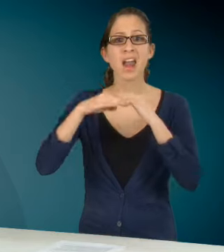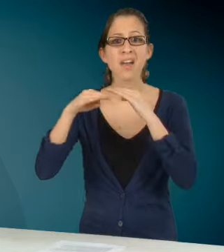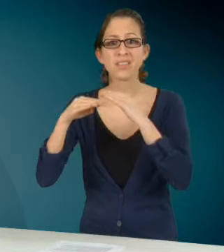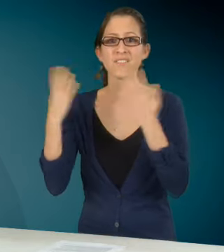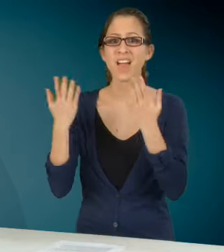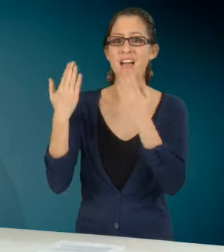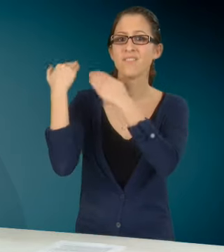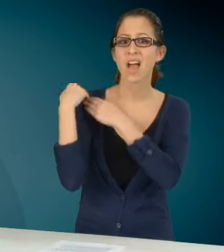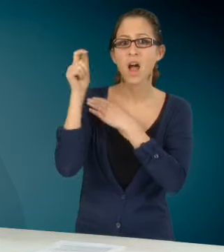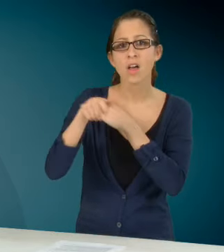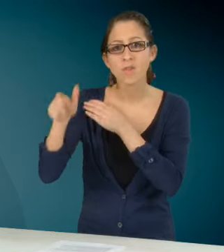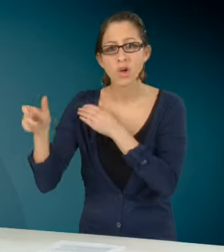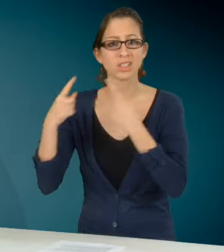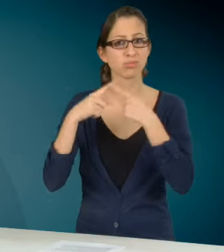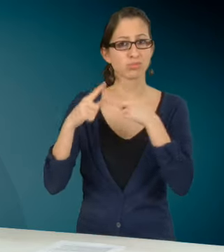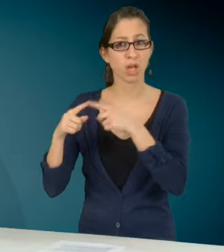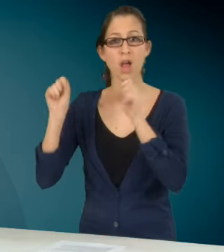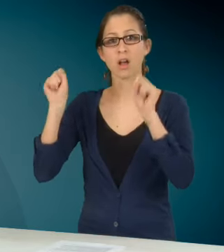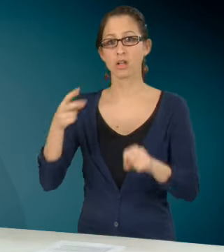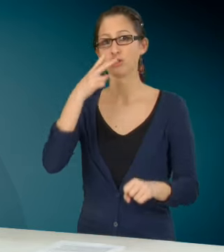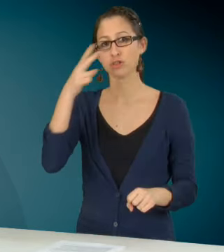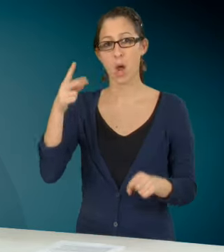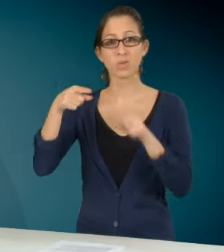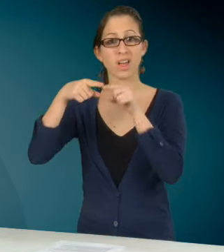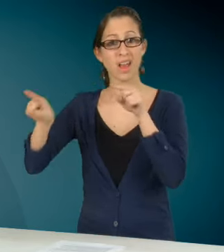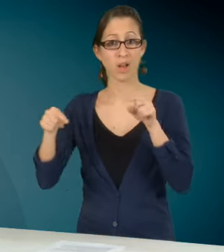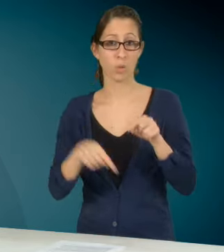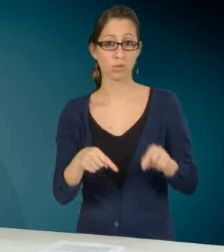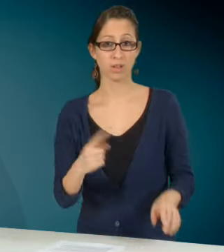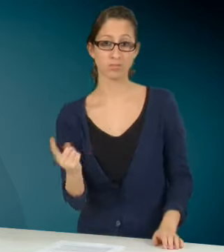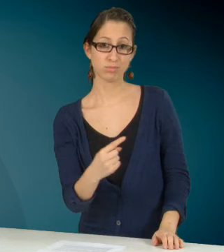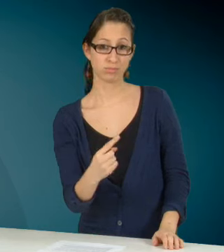verantwortlichen der jeweiligen länder findet man über den unten angegebenen link